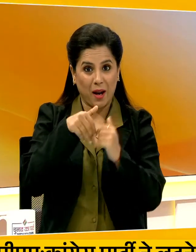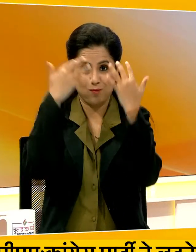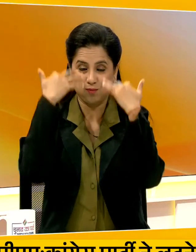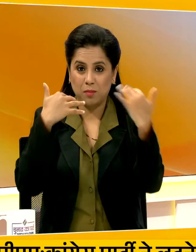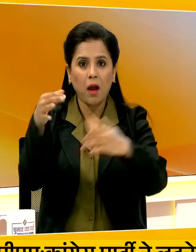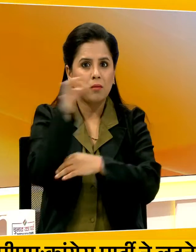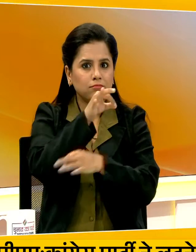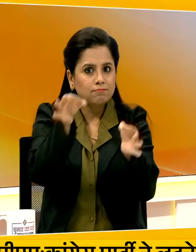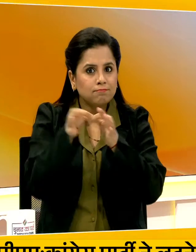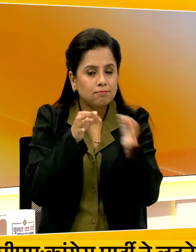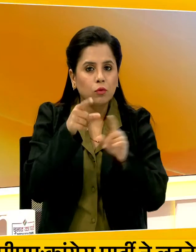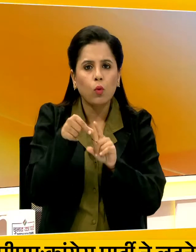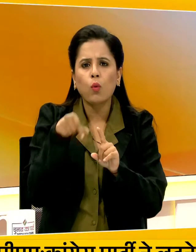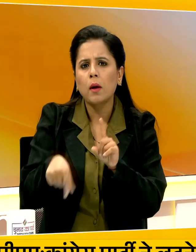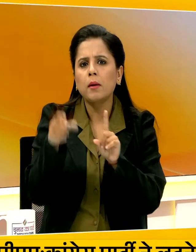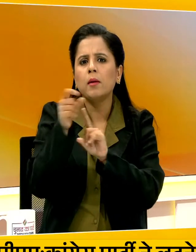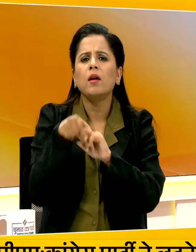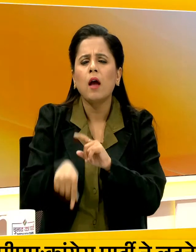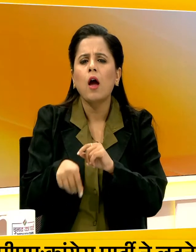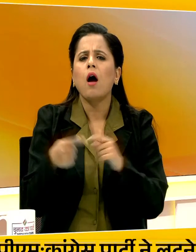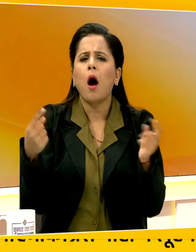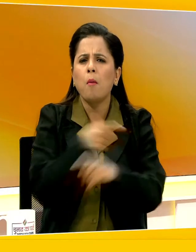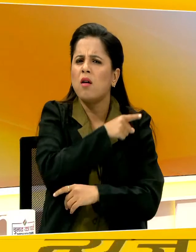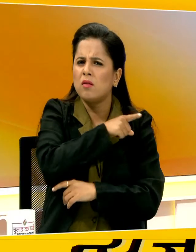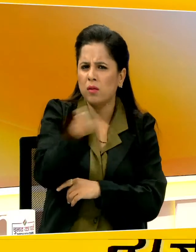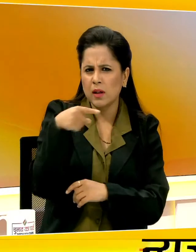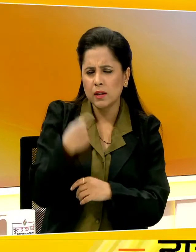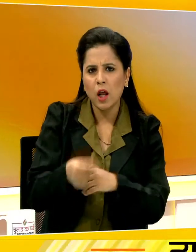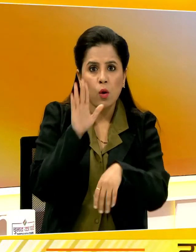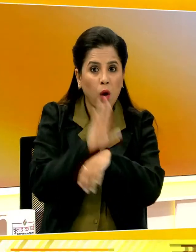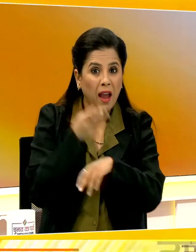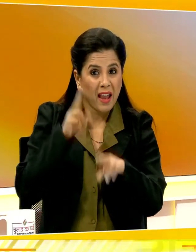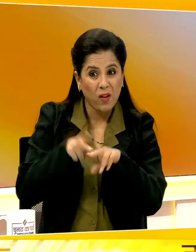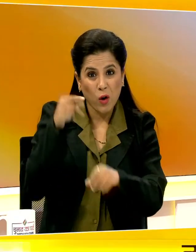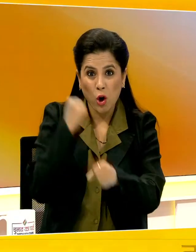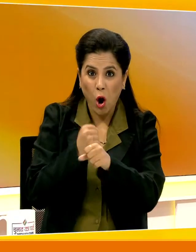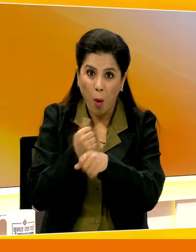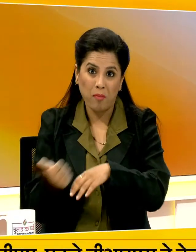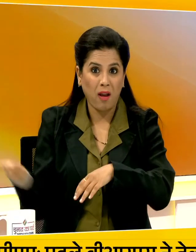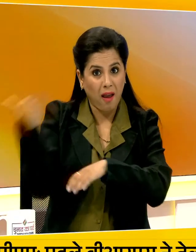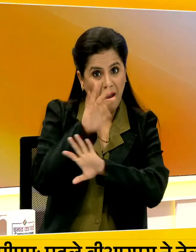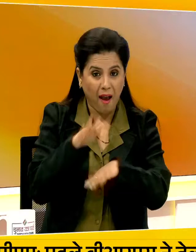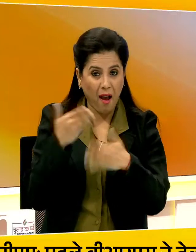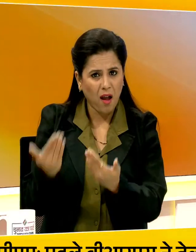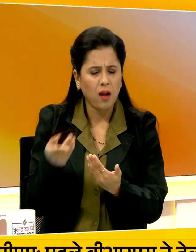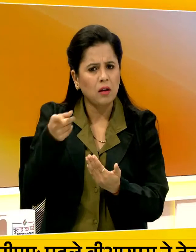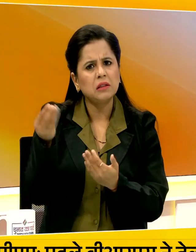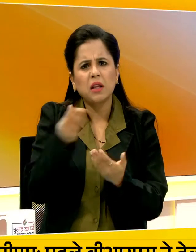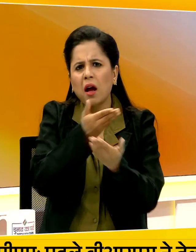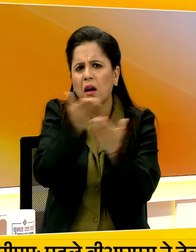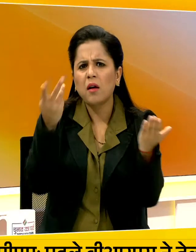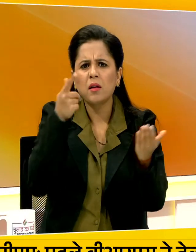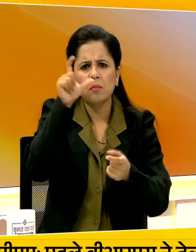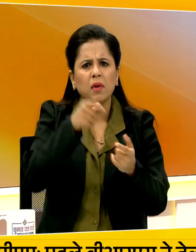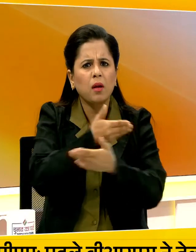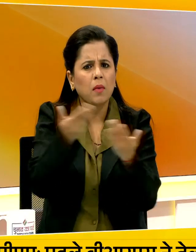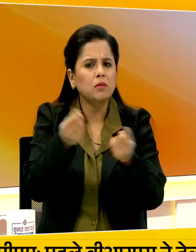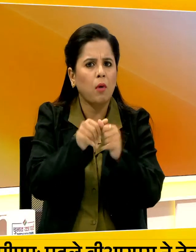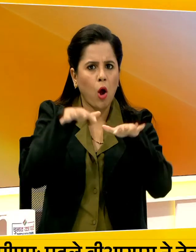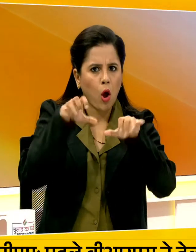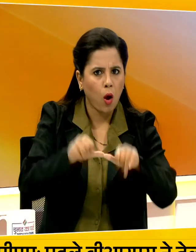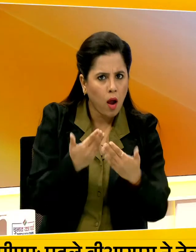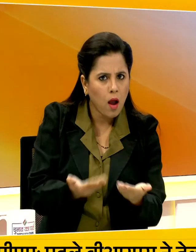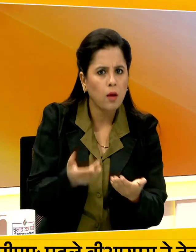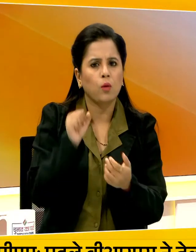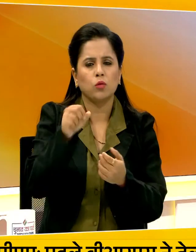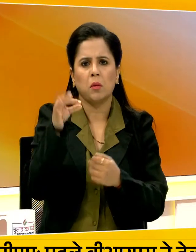कर रहे थे। विपक्ष पर उन्होंने हमला बोला और कहा कि कांग्रेस की अगर सरकार बनती है तो कहीं ना कहीं जो जनता की संपत्ति है, जो